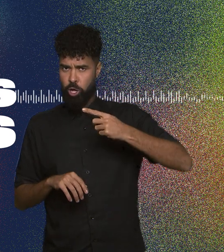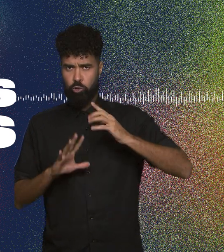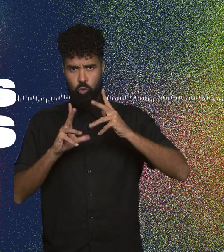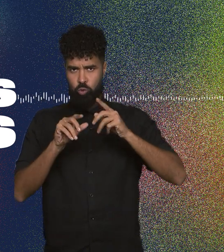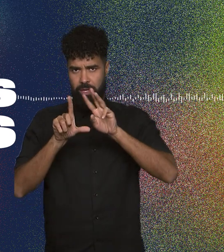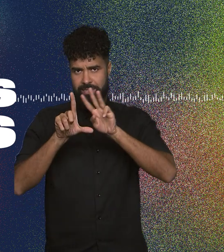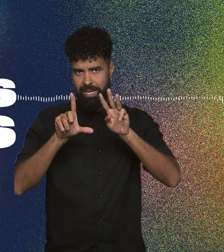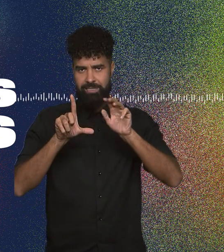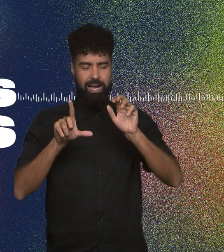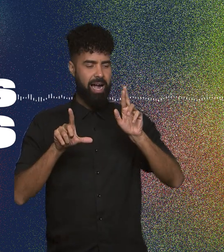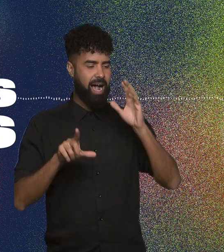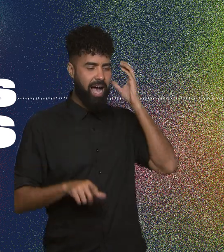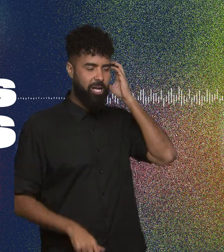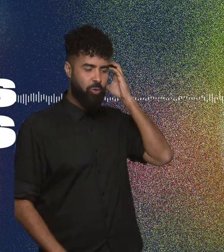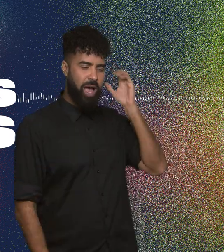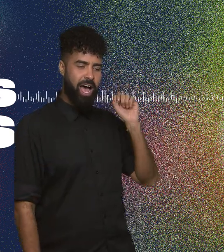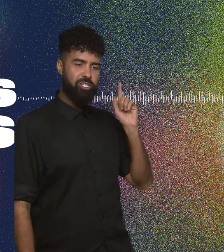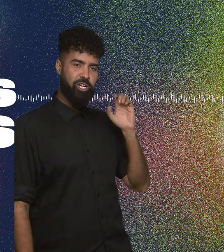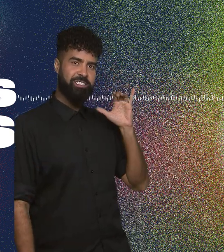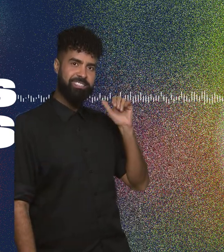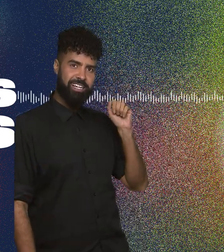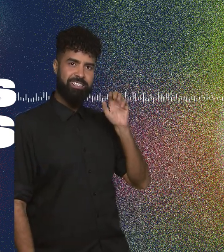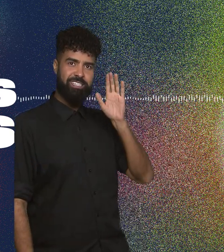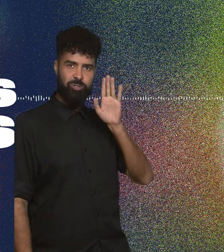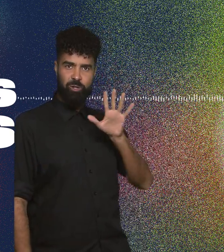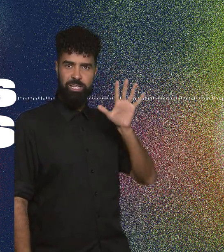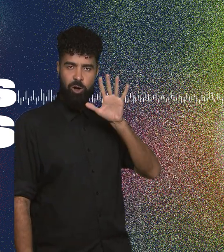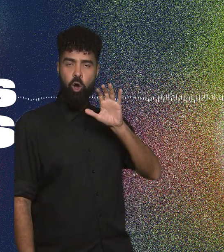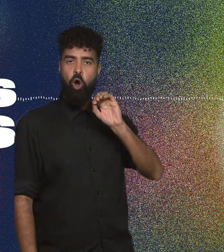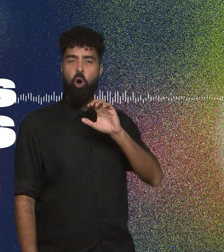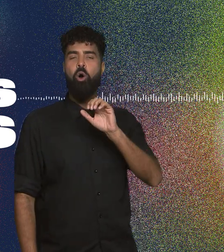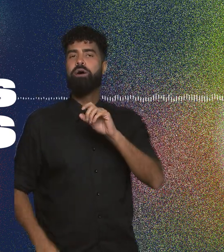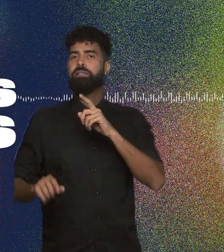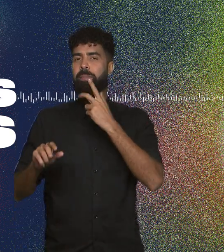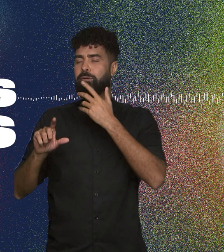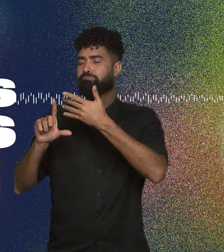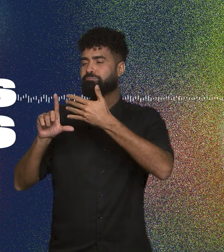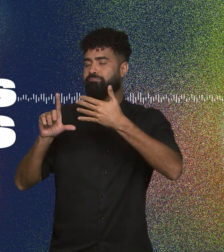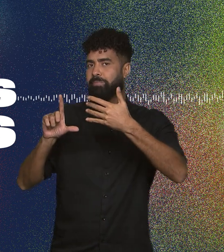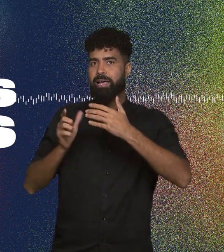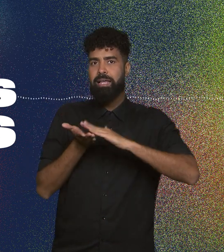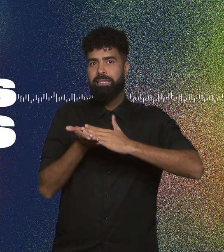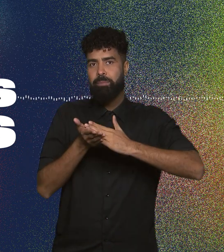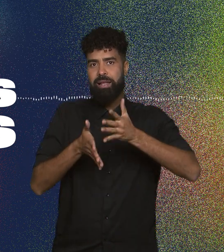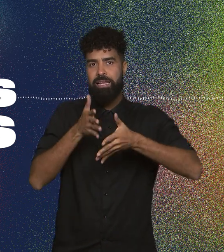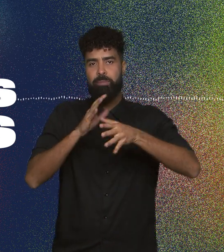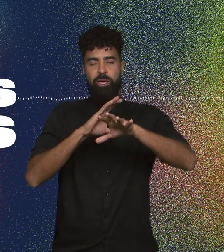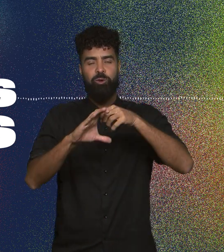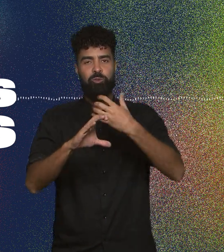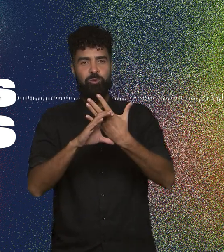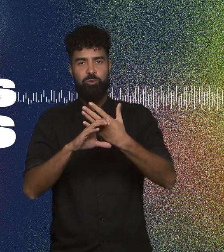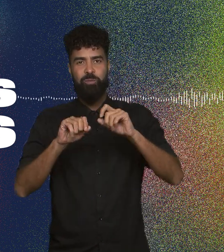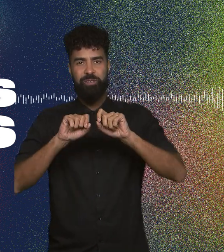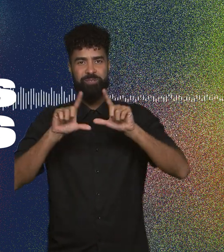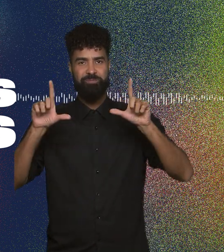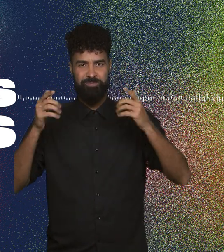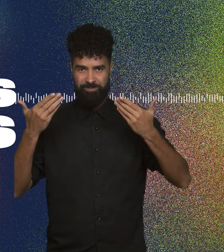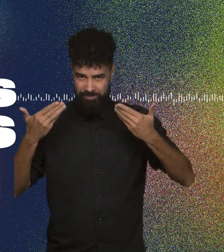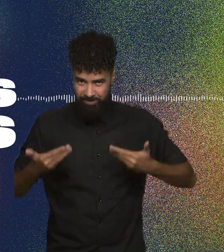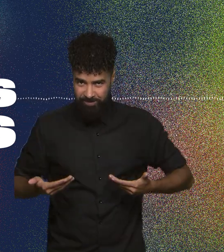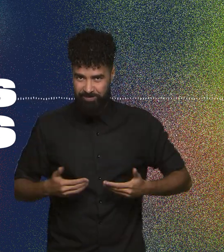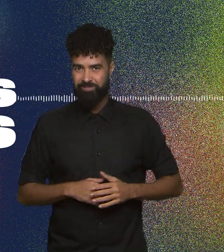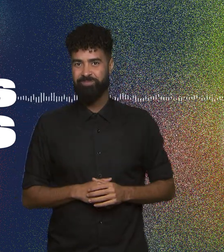site da Rádio Agência Nacional, nos tocadores de áudio e com interpretação em Libras no YouTube. No